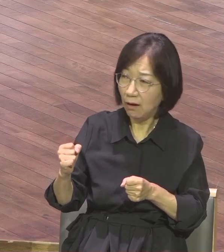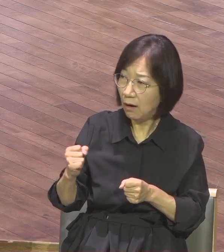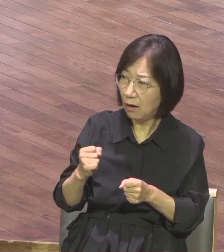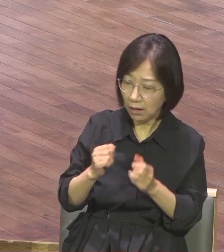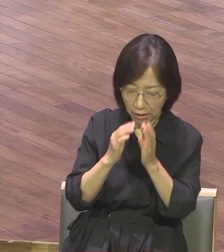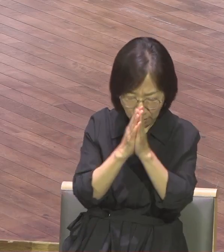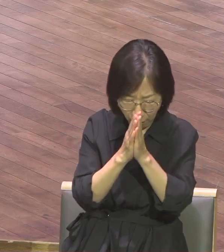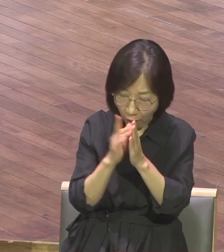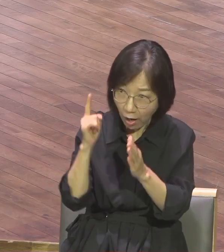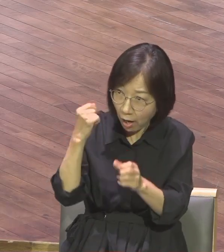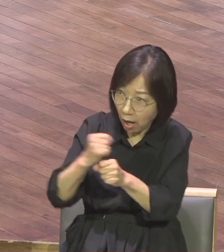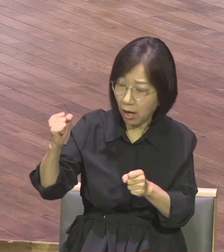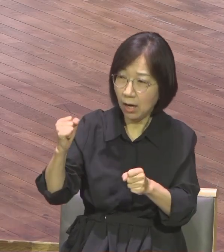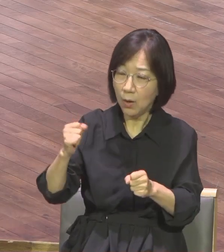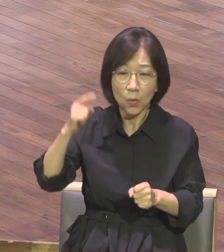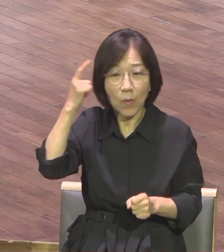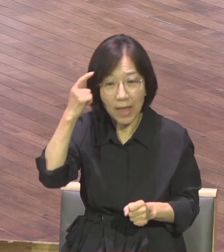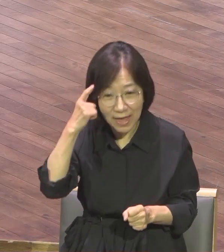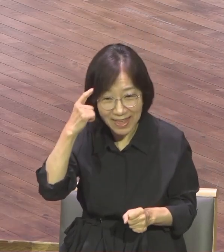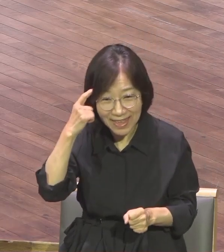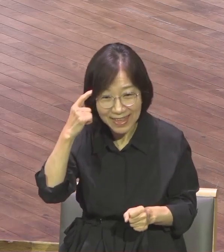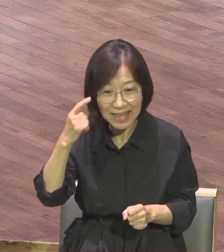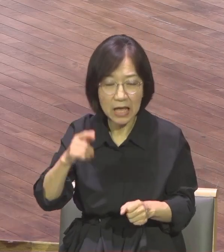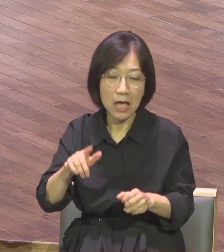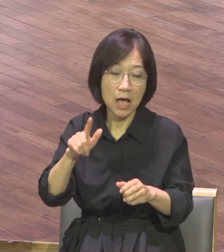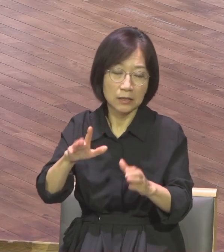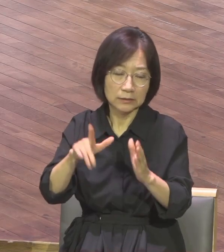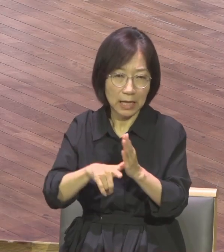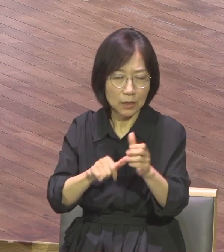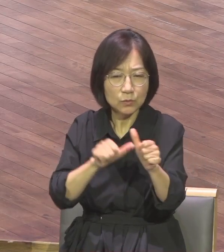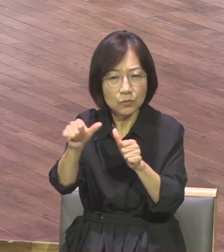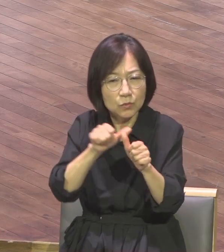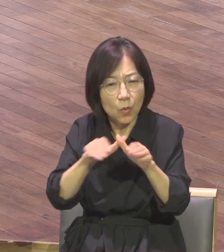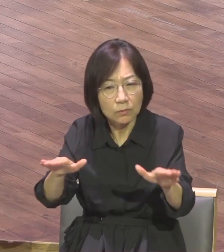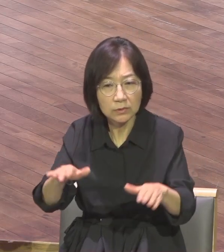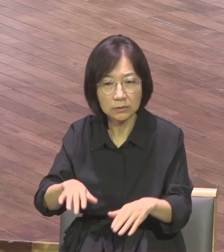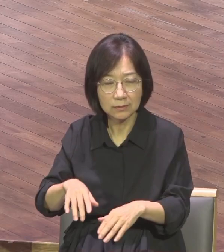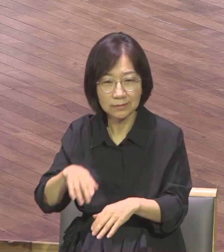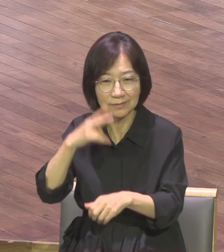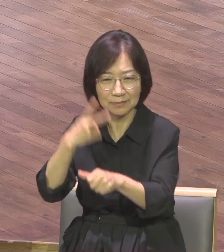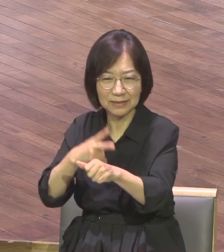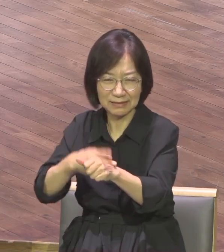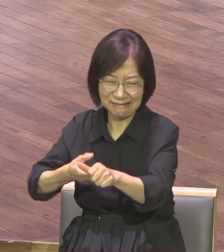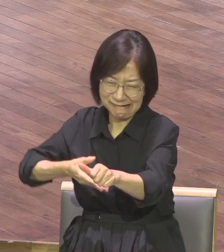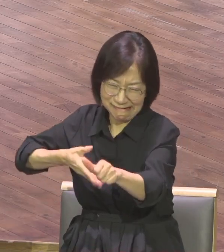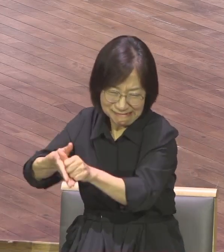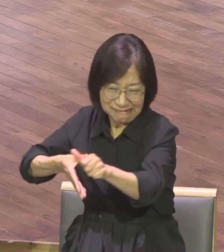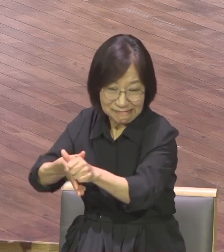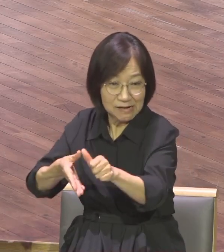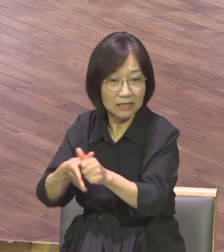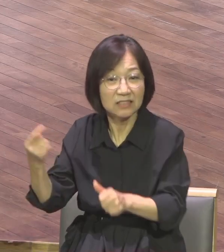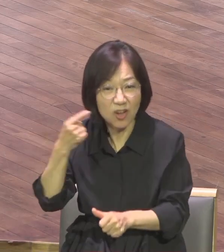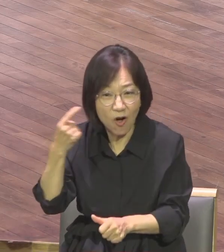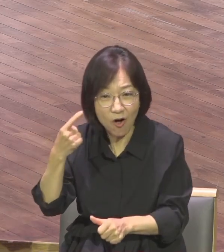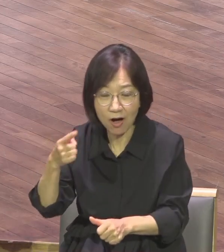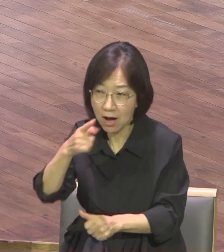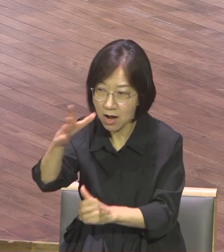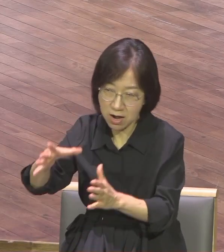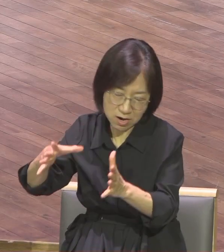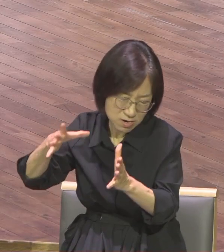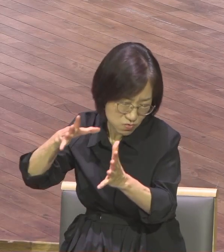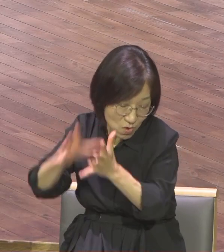굉장히 당황합니다. 당시 왜냐? 박해자 이 사울 이 사람은 악명이